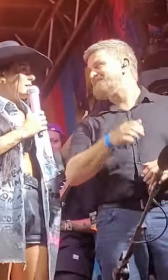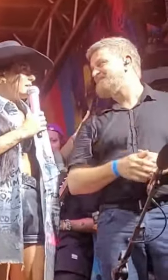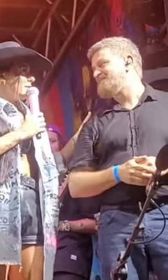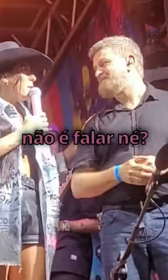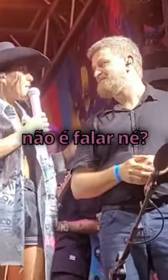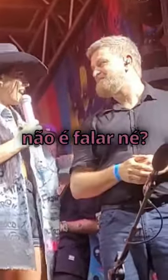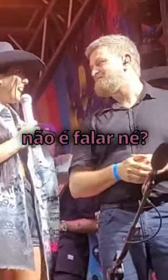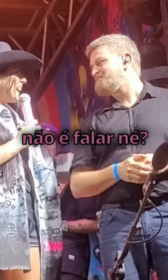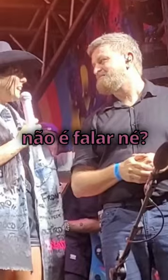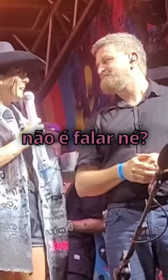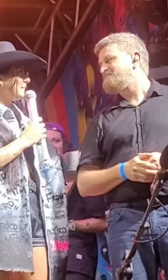Não é falar, né?